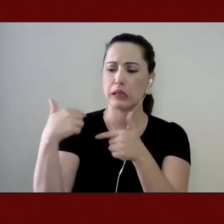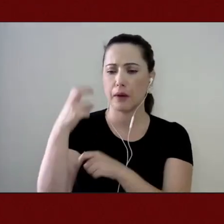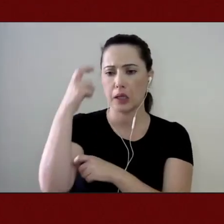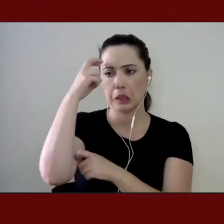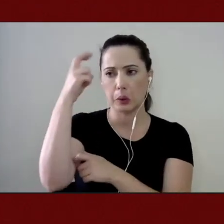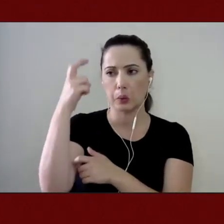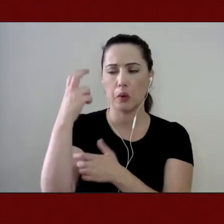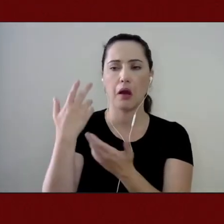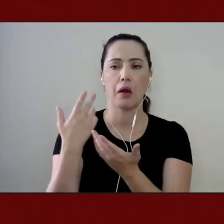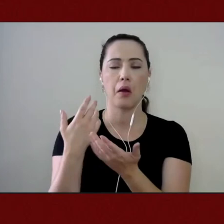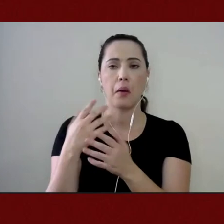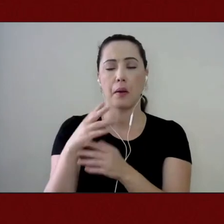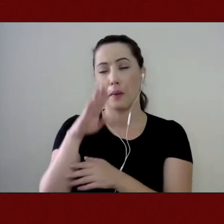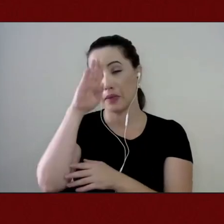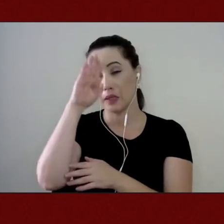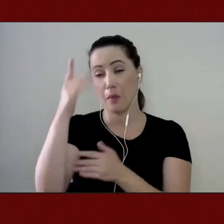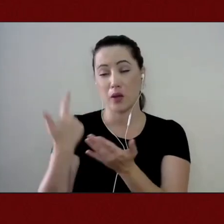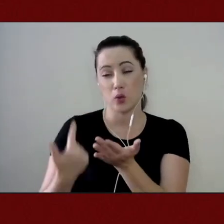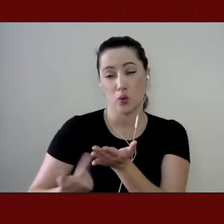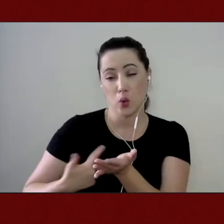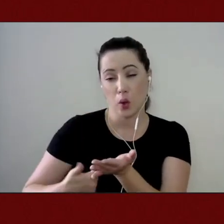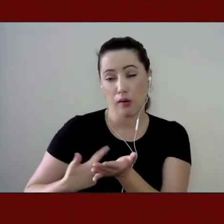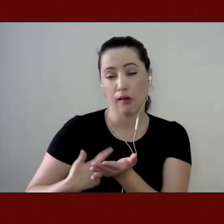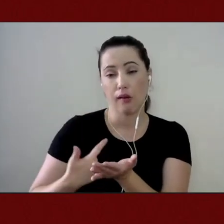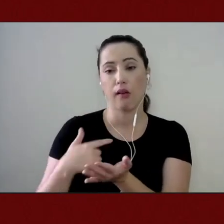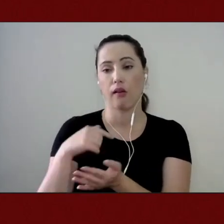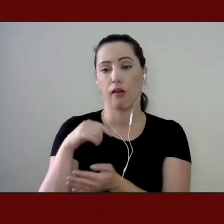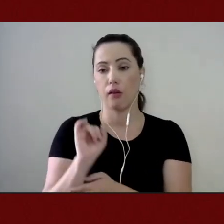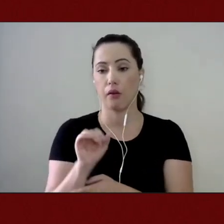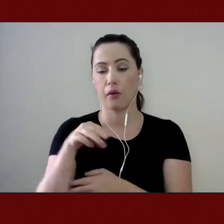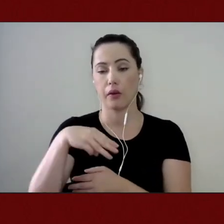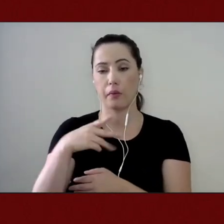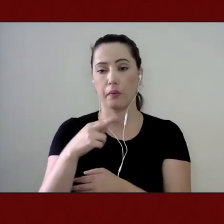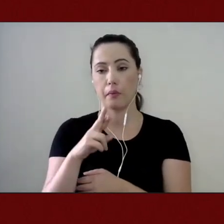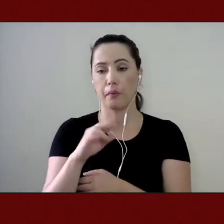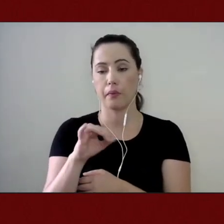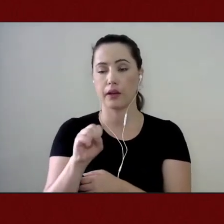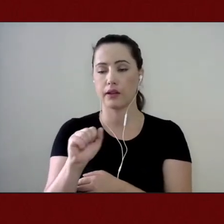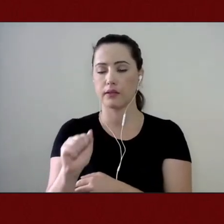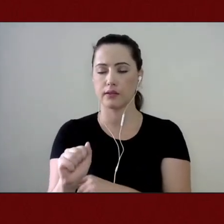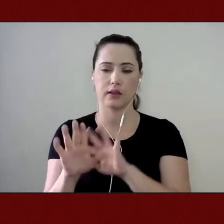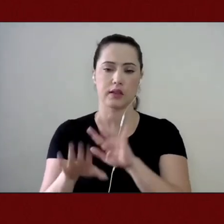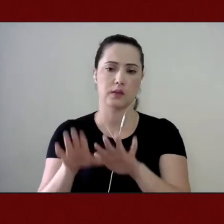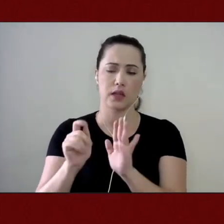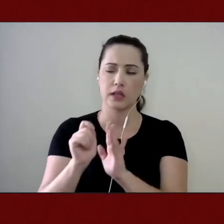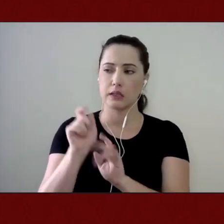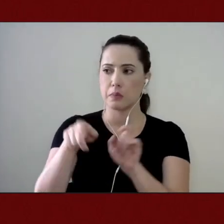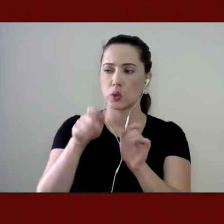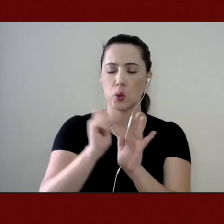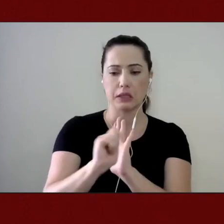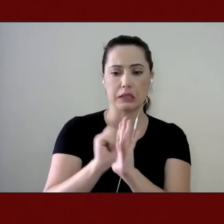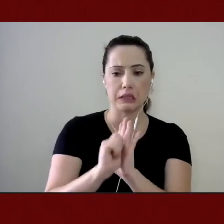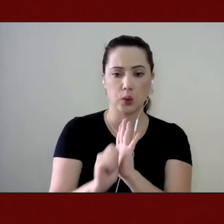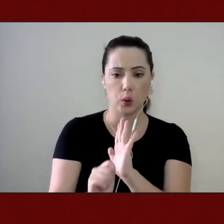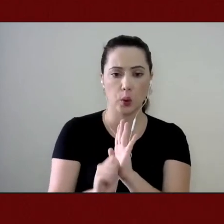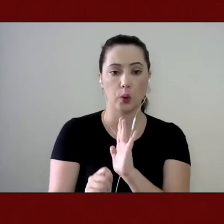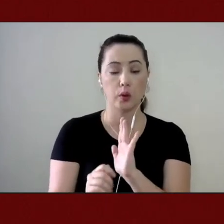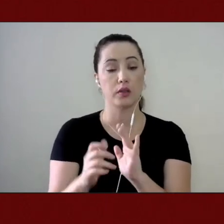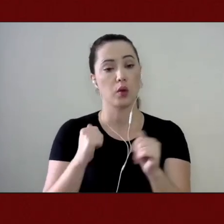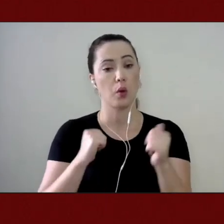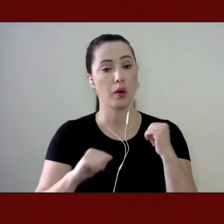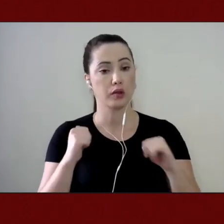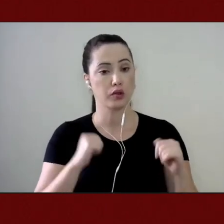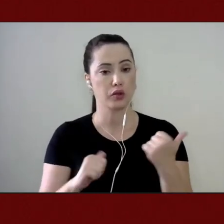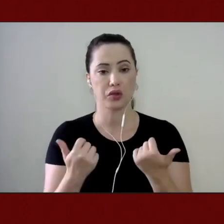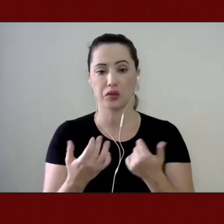partidária. A rigor, artistas, por exemplo, de carreira, escritores, pouco influenciavam nas decisões